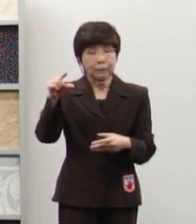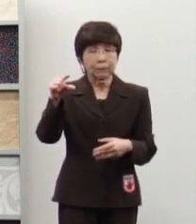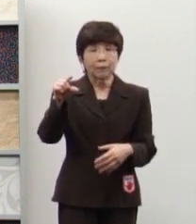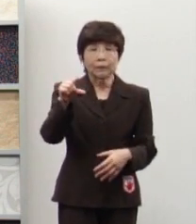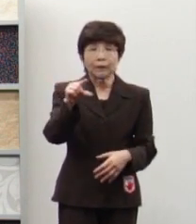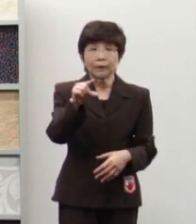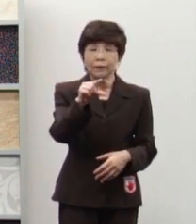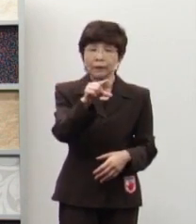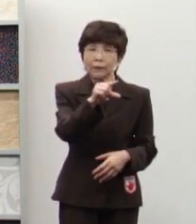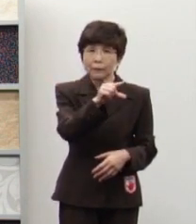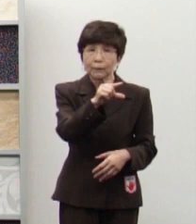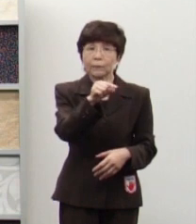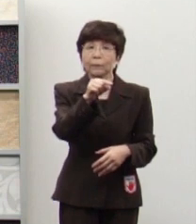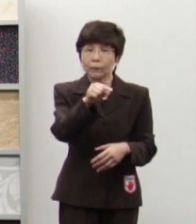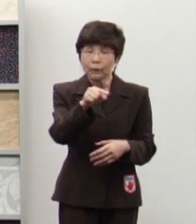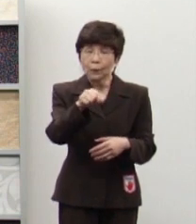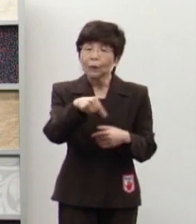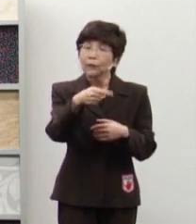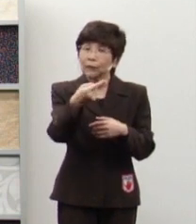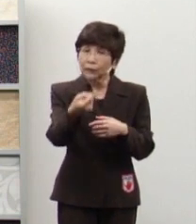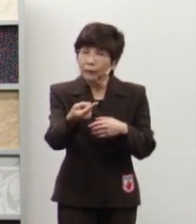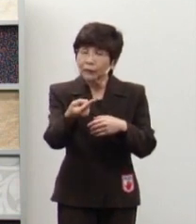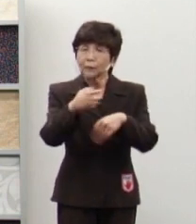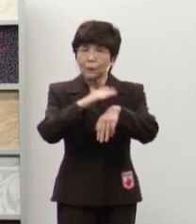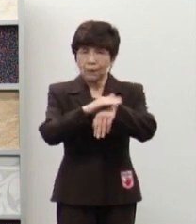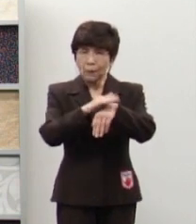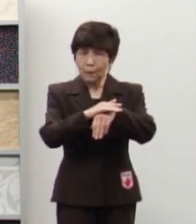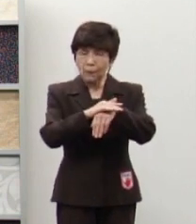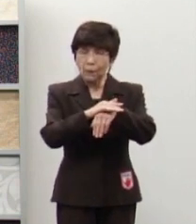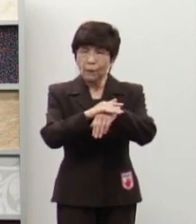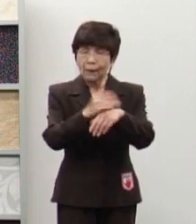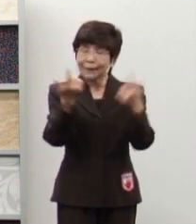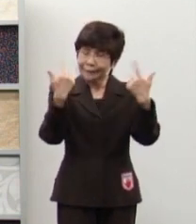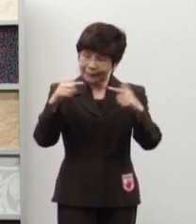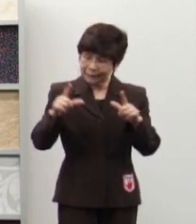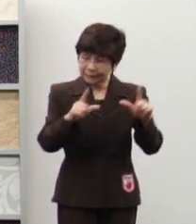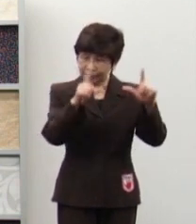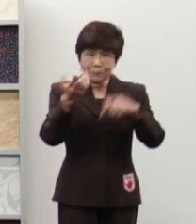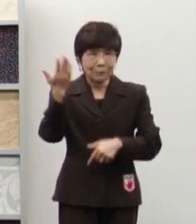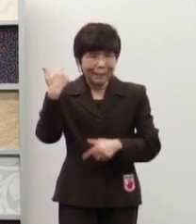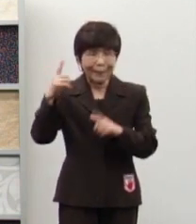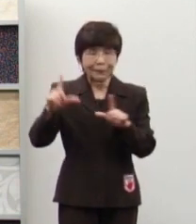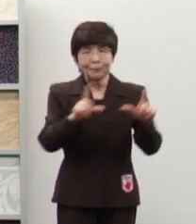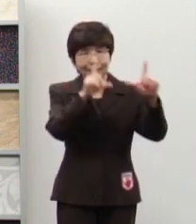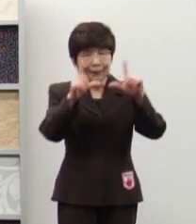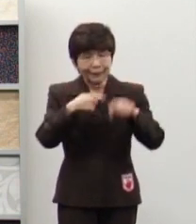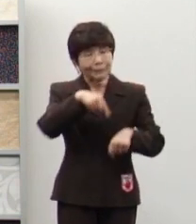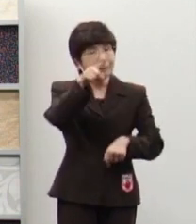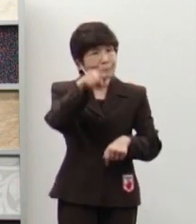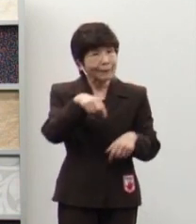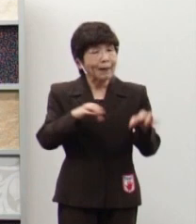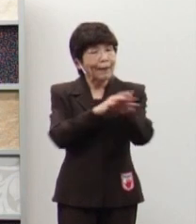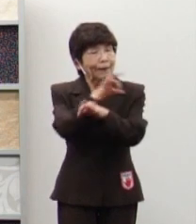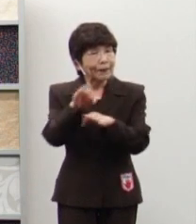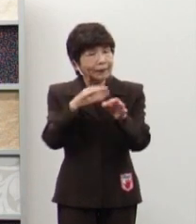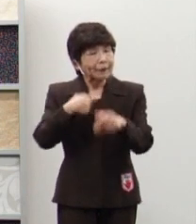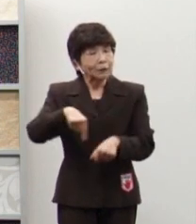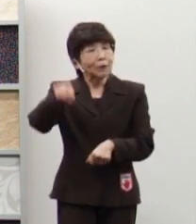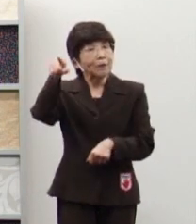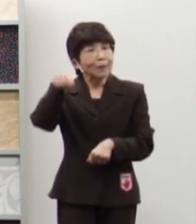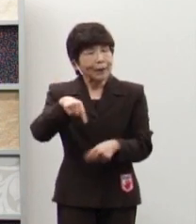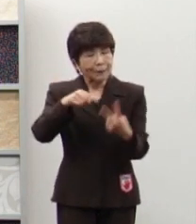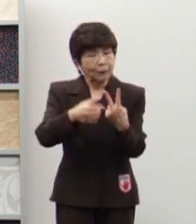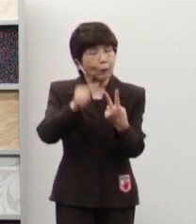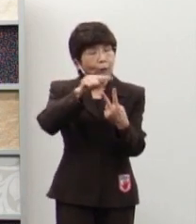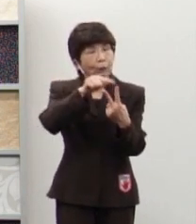して、次なる段階のステージアップ、日常の回復、経済のリバイバル、この実現を目指してまいりたいと